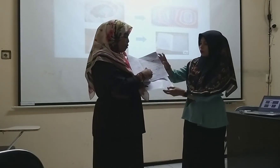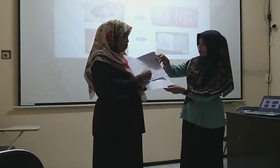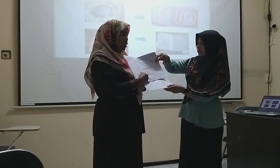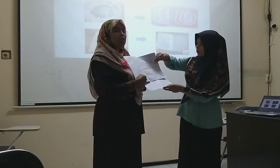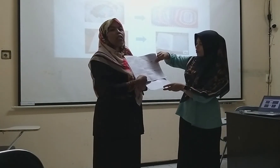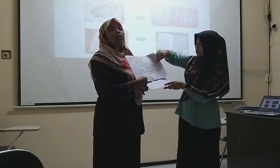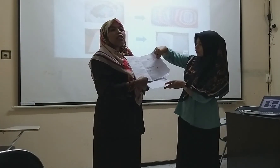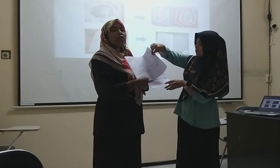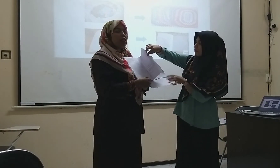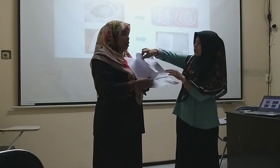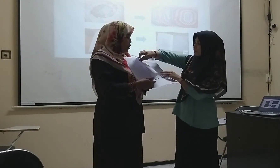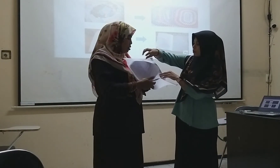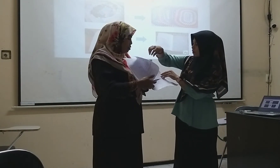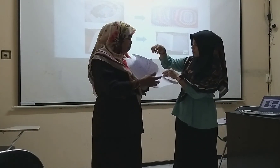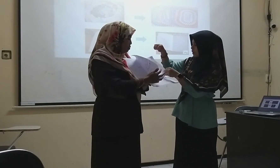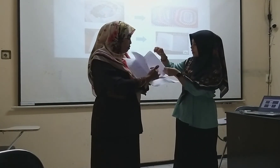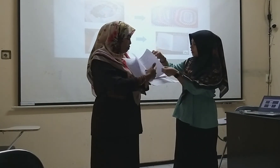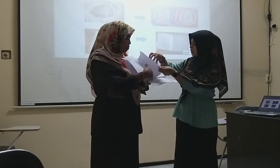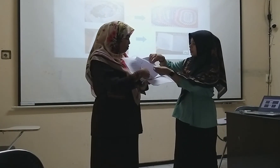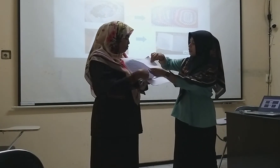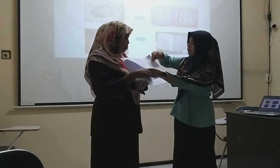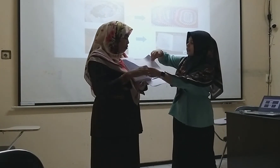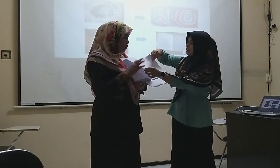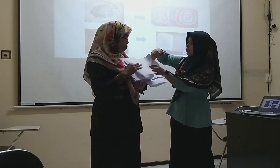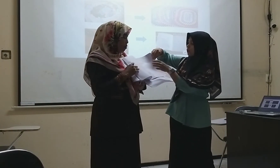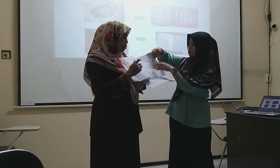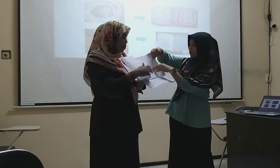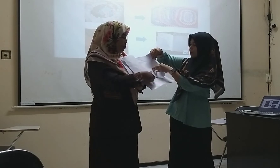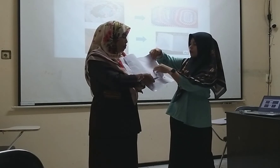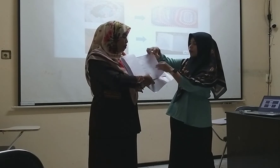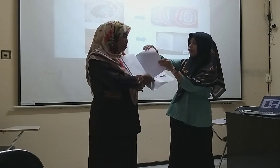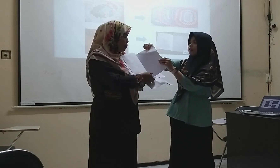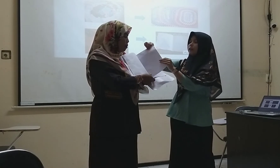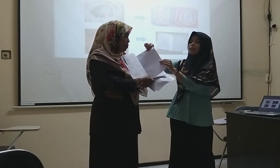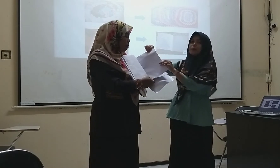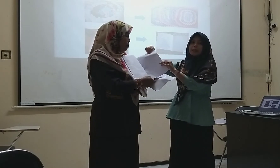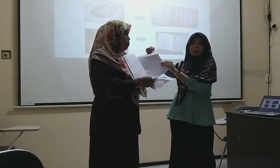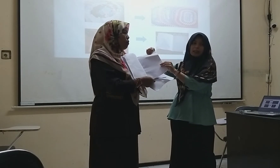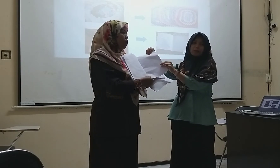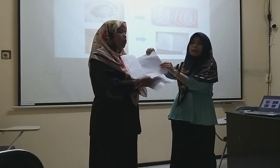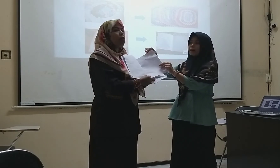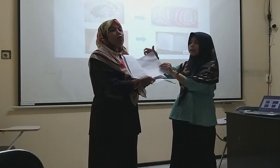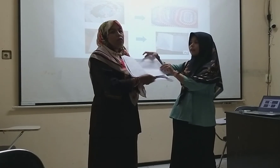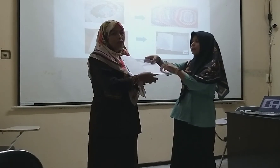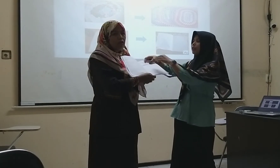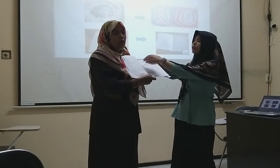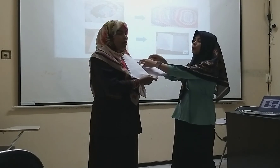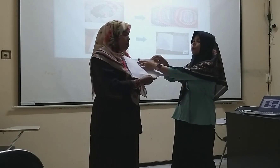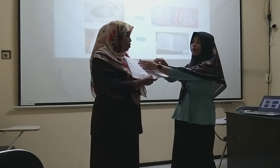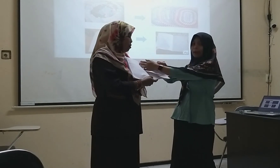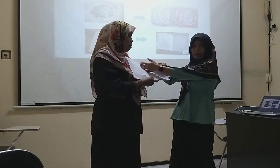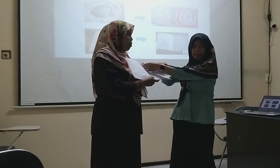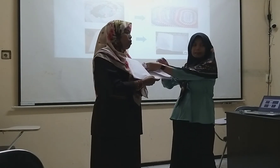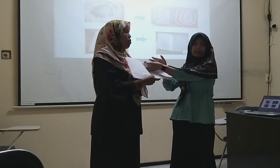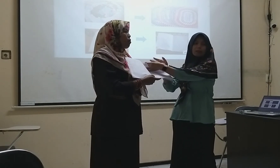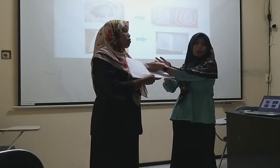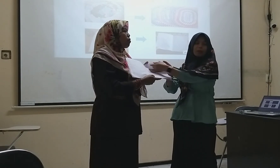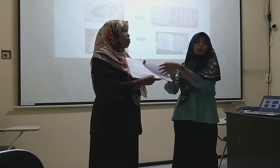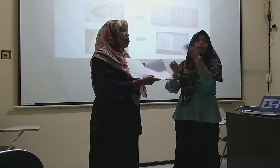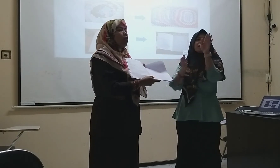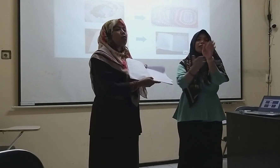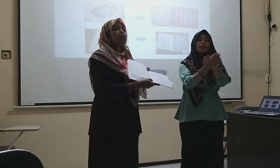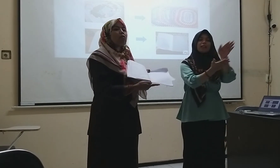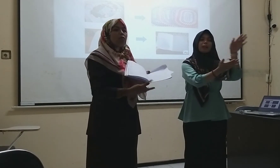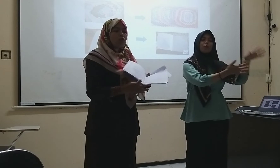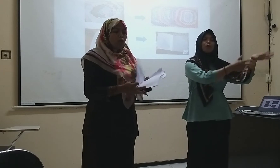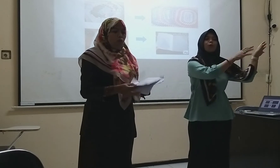Ini yang kosong itu bisa keluar kosong misalkan ini. Ini yang kosong, ini bisa kita gunakan lagi. Ini bisa disobek